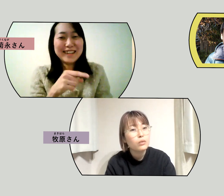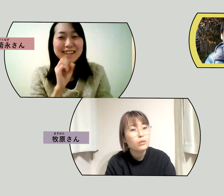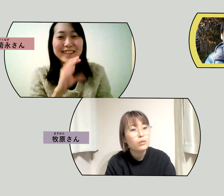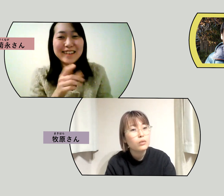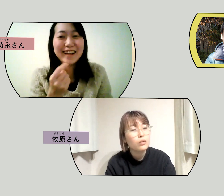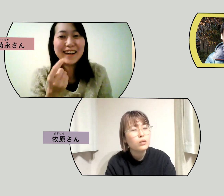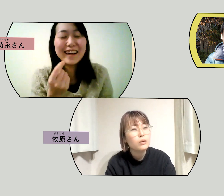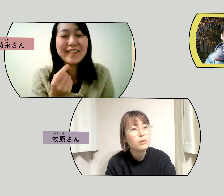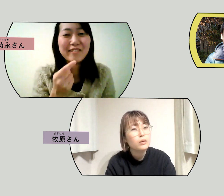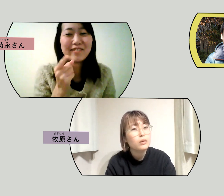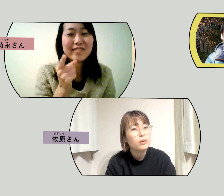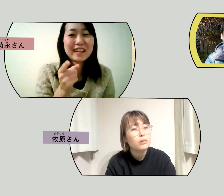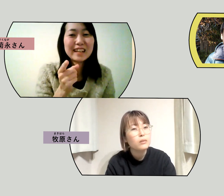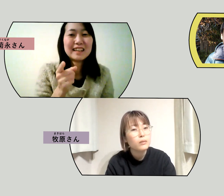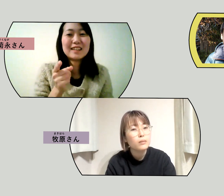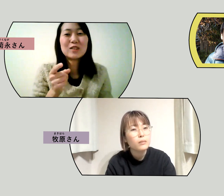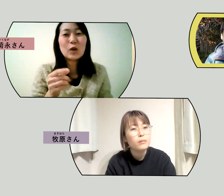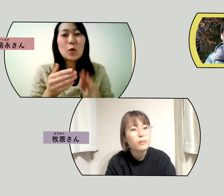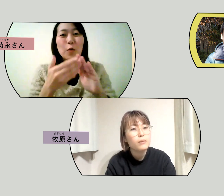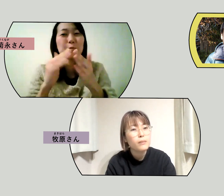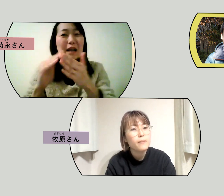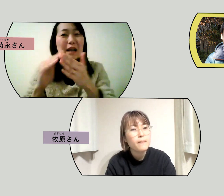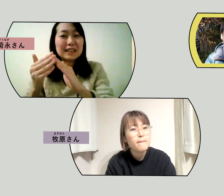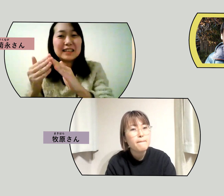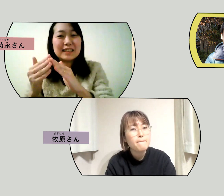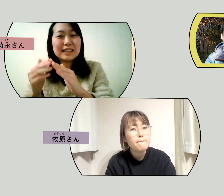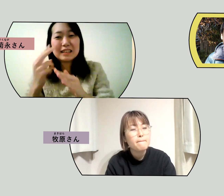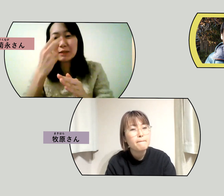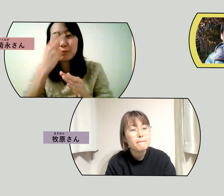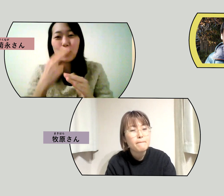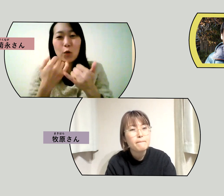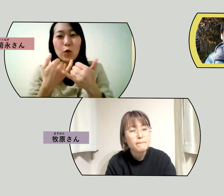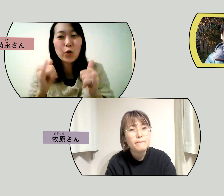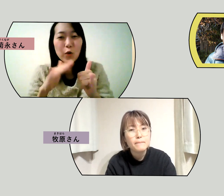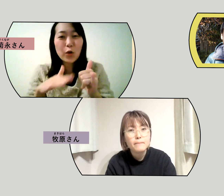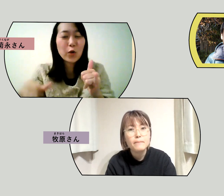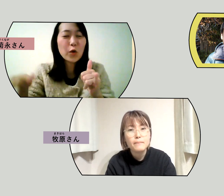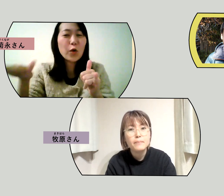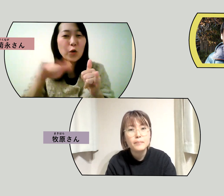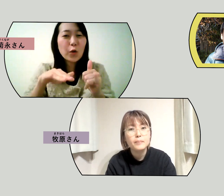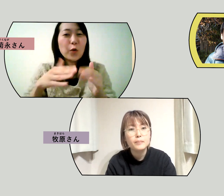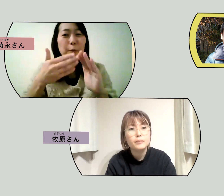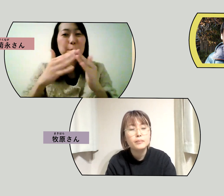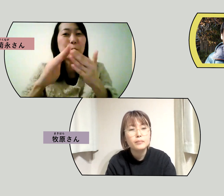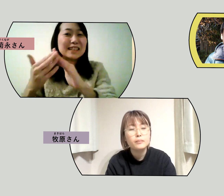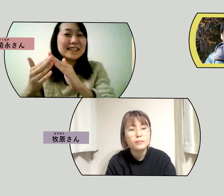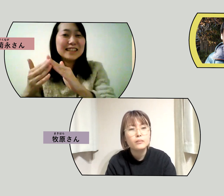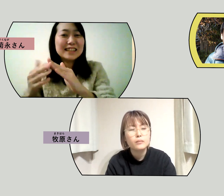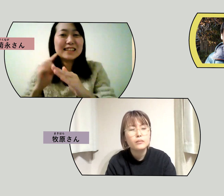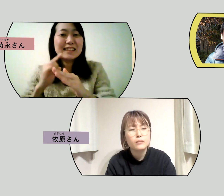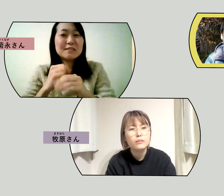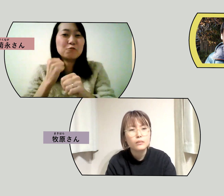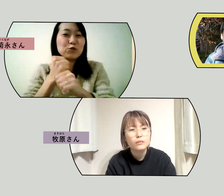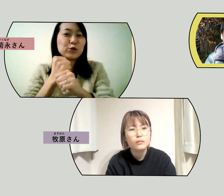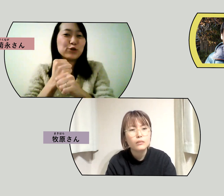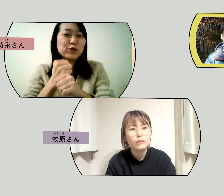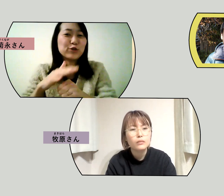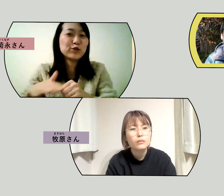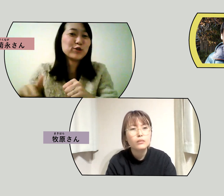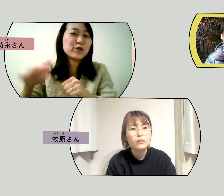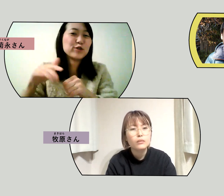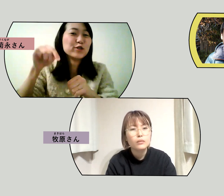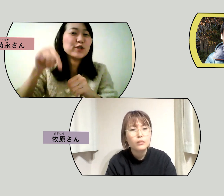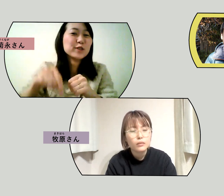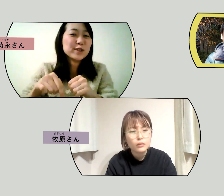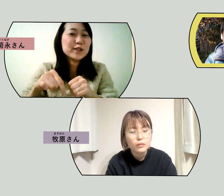た没入感が好きってそれも王の方の街っていうの